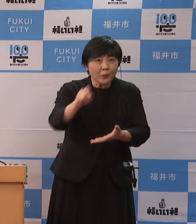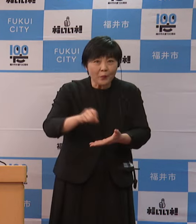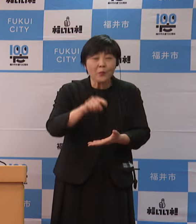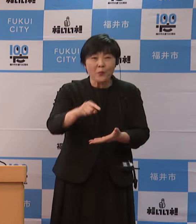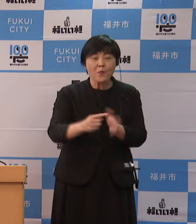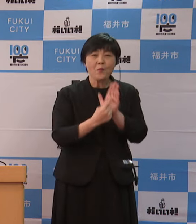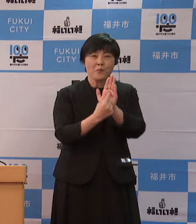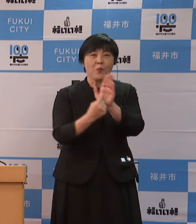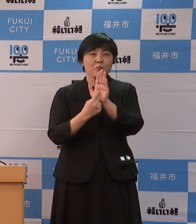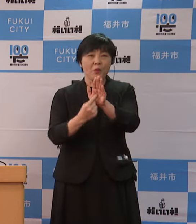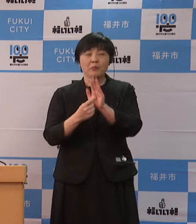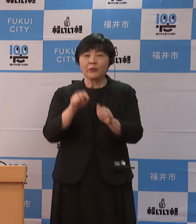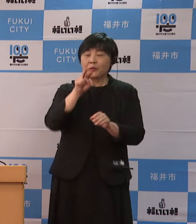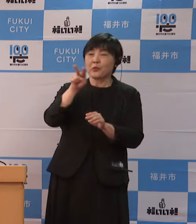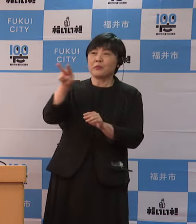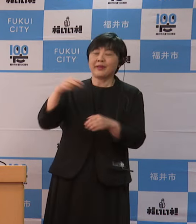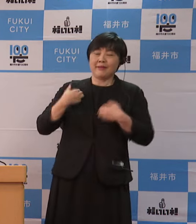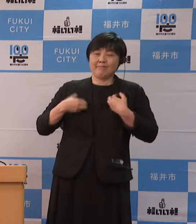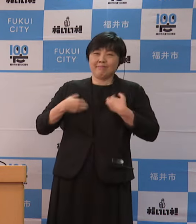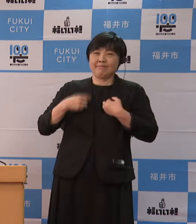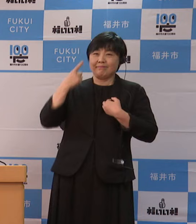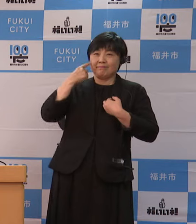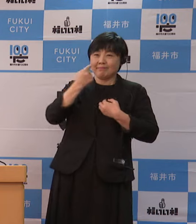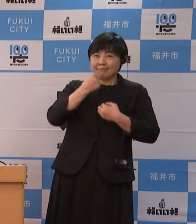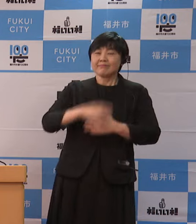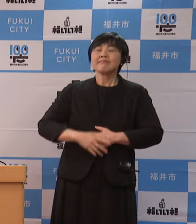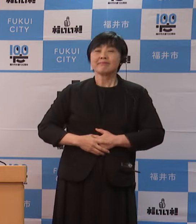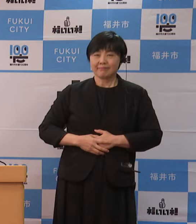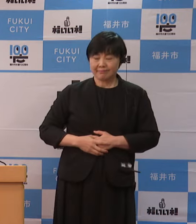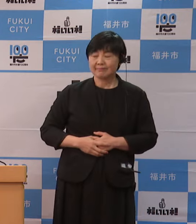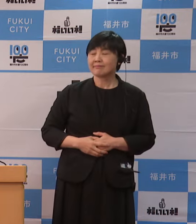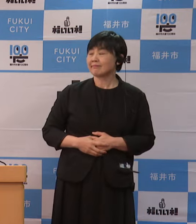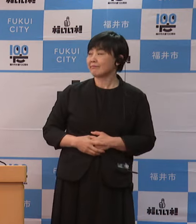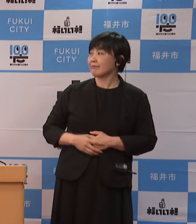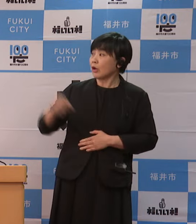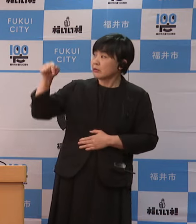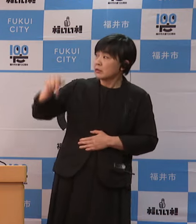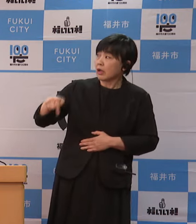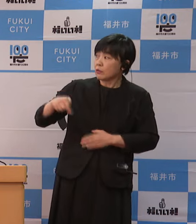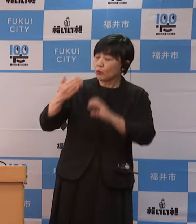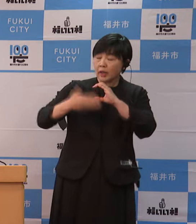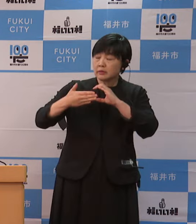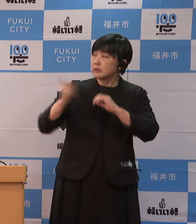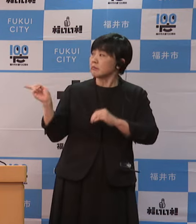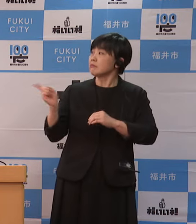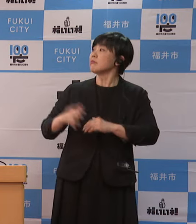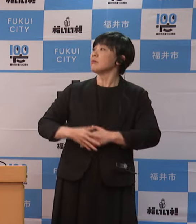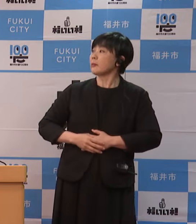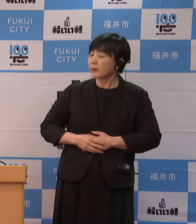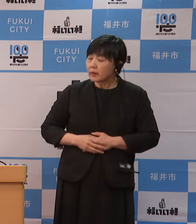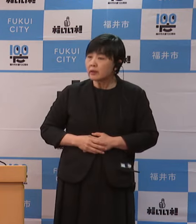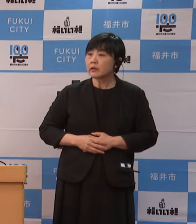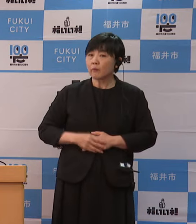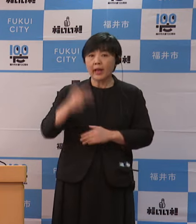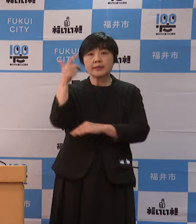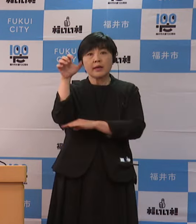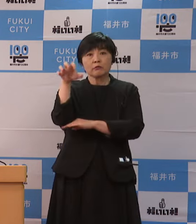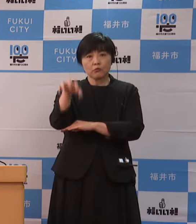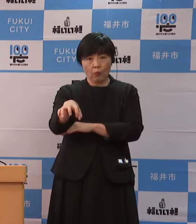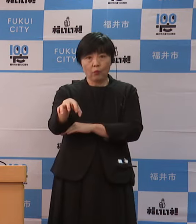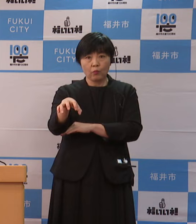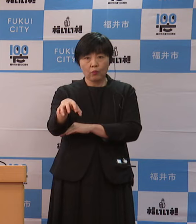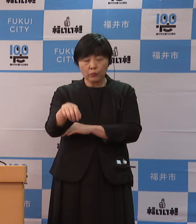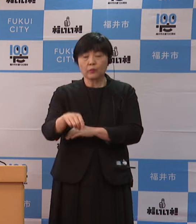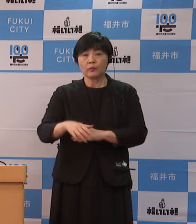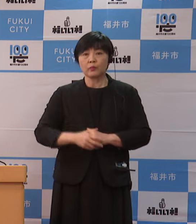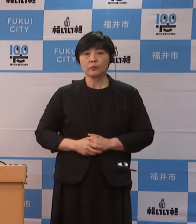たという大変嬉しく思ったところであります。この下の方はこれ市役所の方で、実は